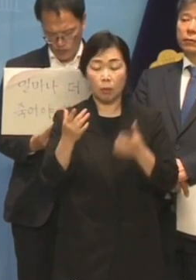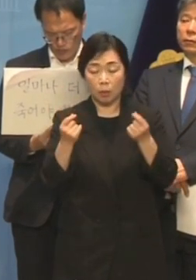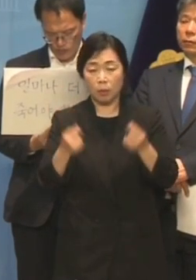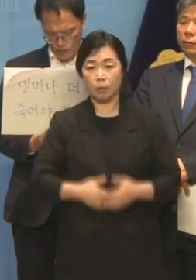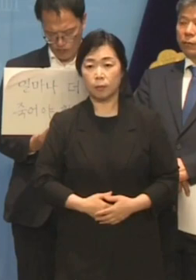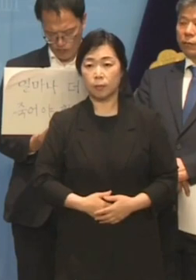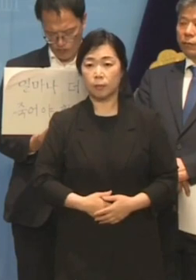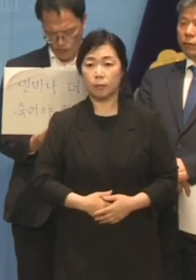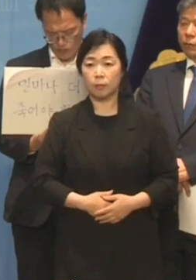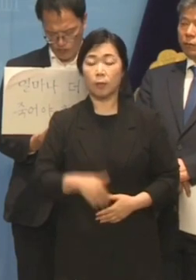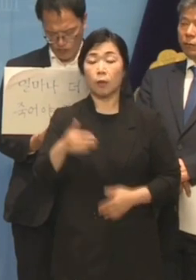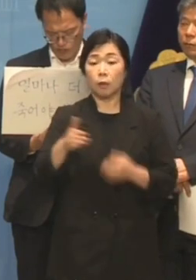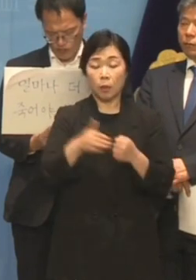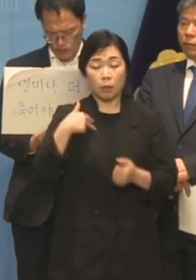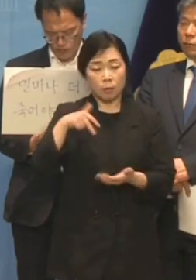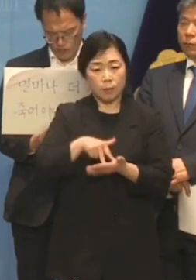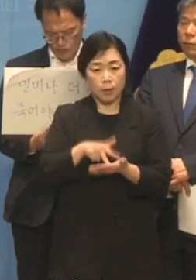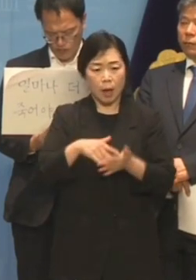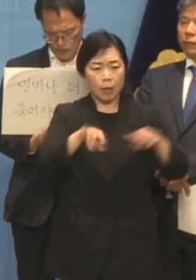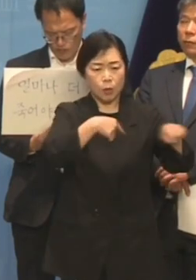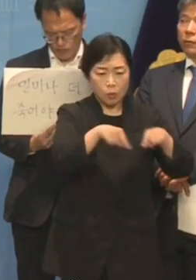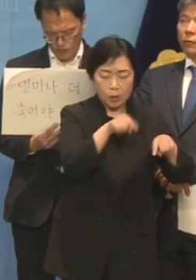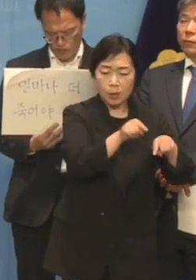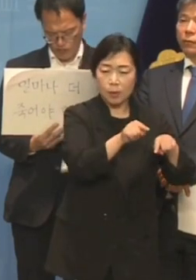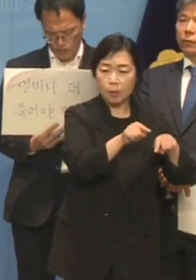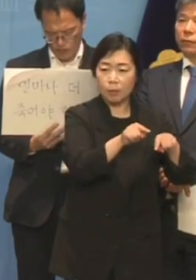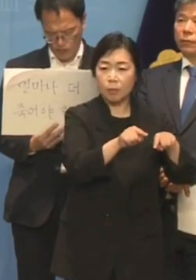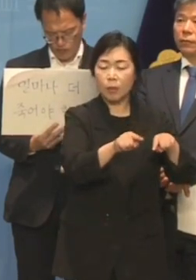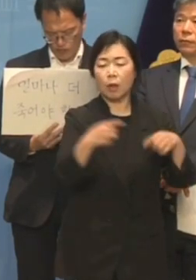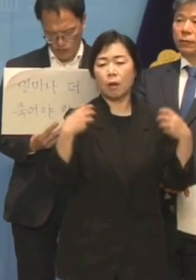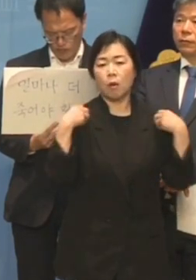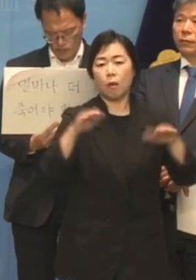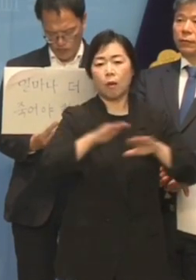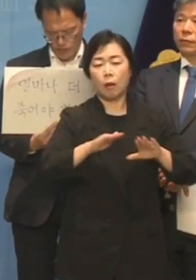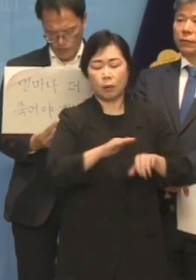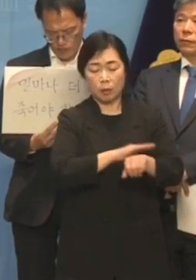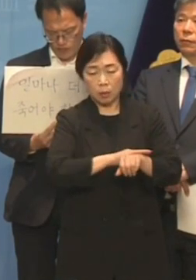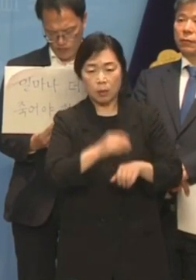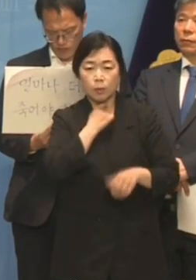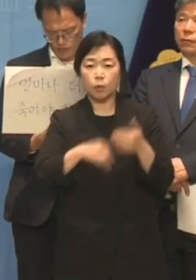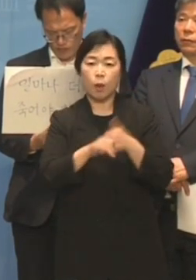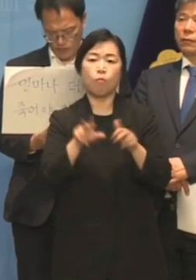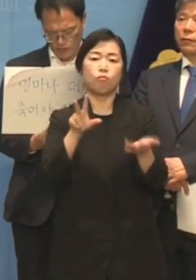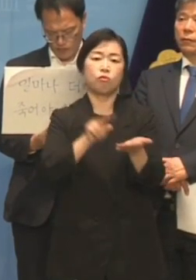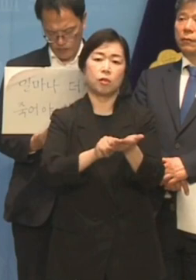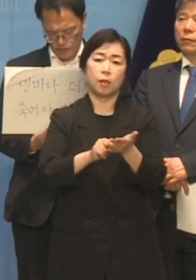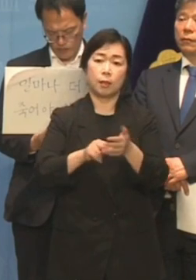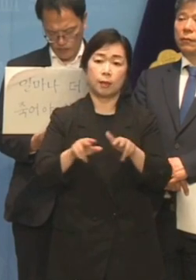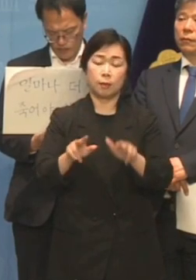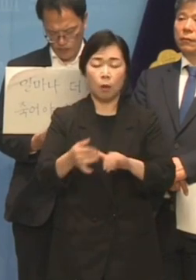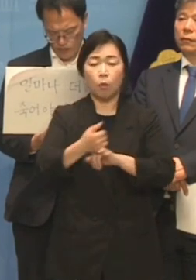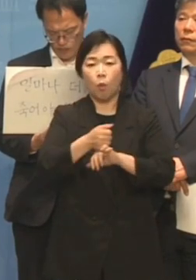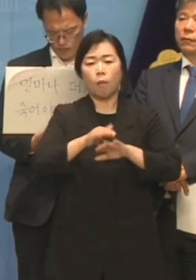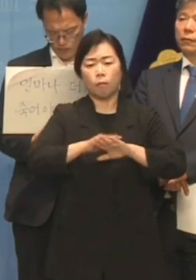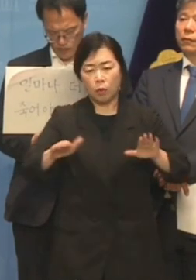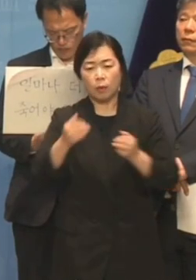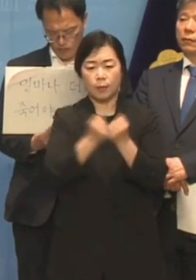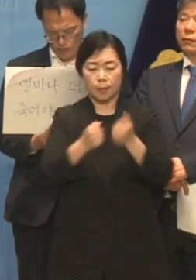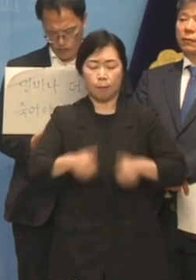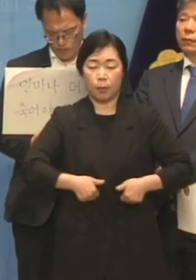보여집니다. 저는 정치 자체가 제 역할을 되찾기 위해서라도 이 문제를 꼭 풀어야 된다고